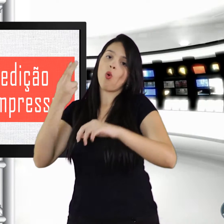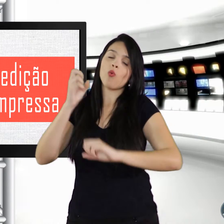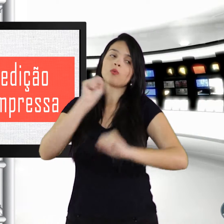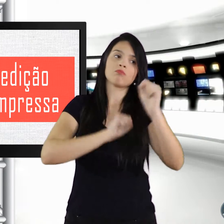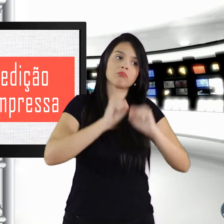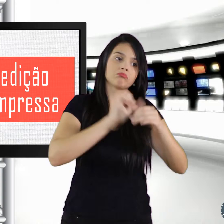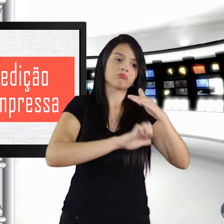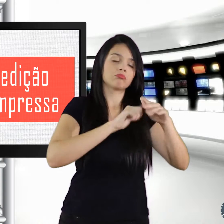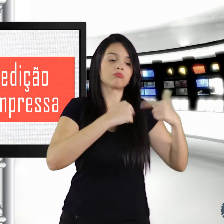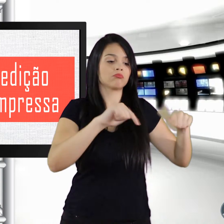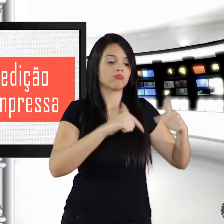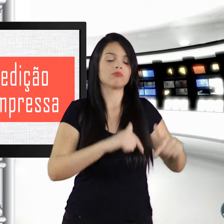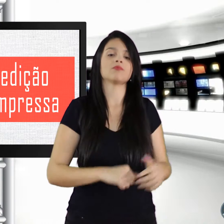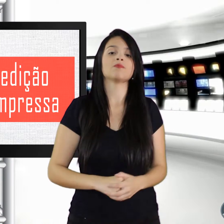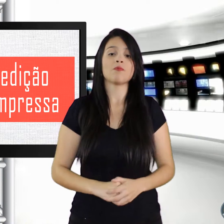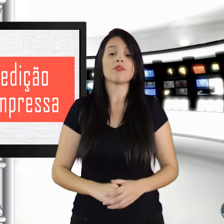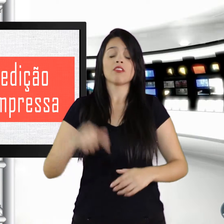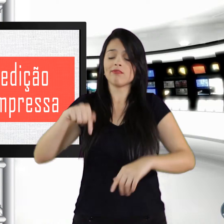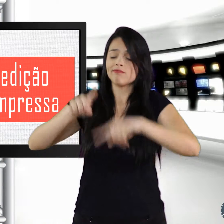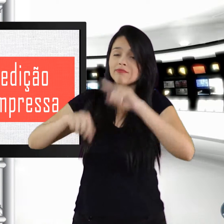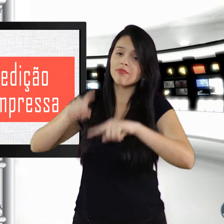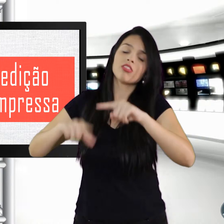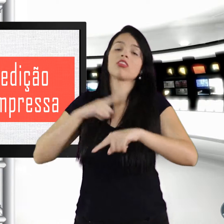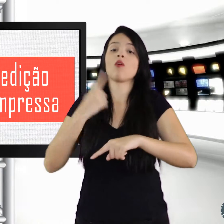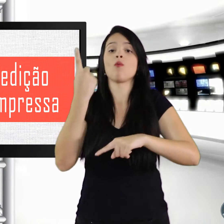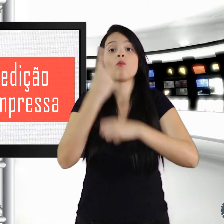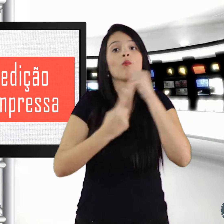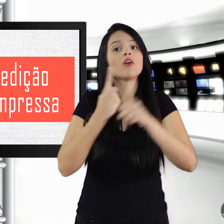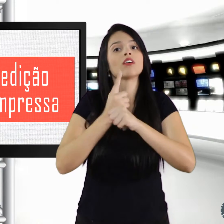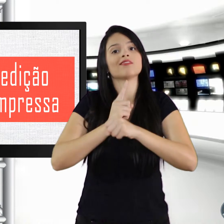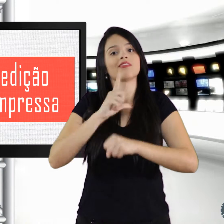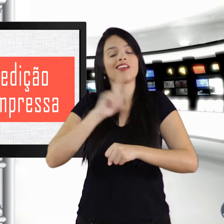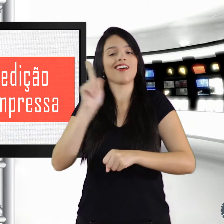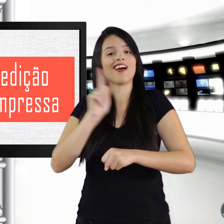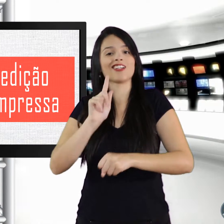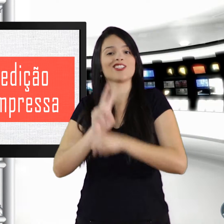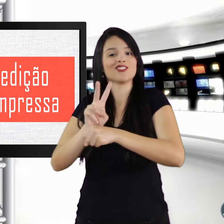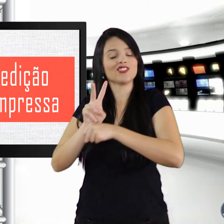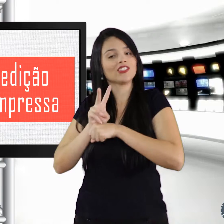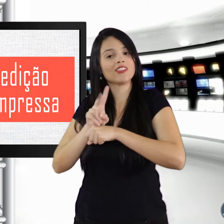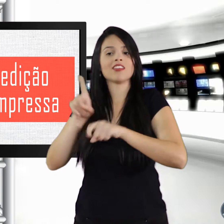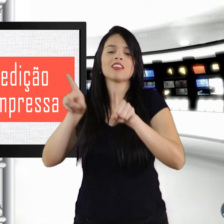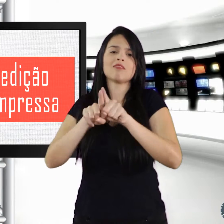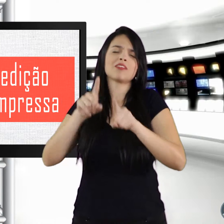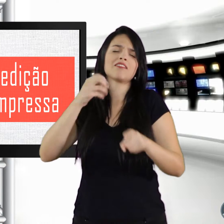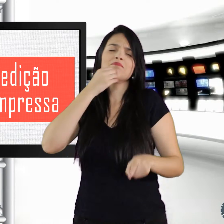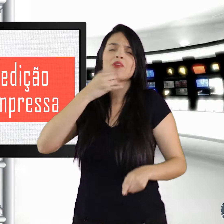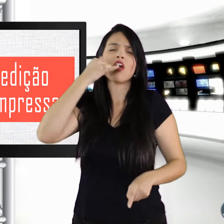nossos equipamentos têm 1 ano de garantia e oferecem uma grande vantagem em relação à manutenção, a qual praticamente não